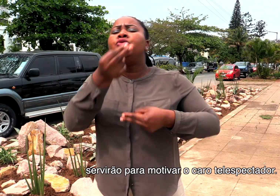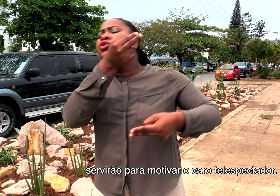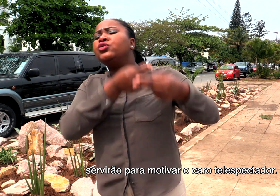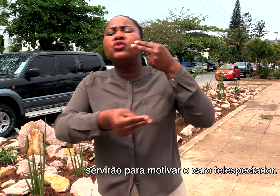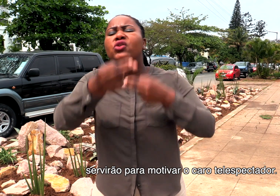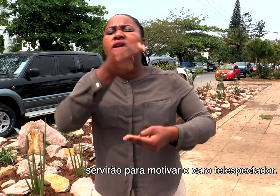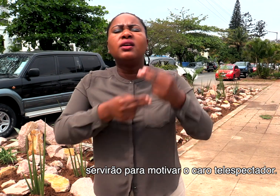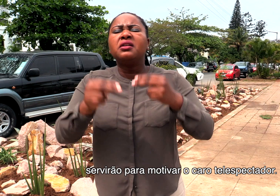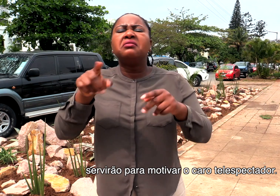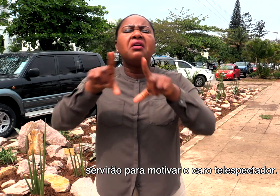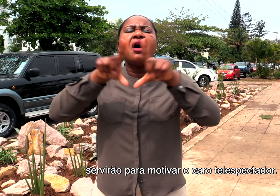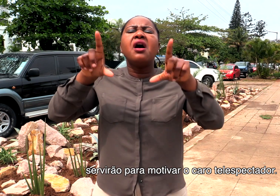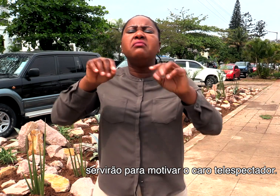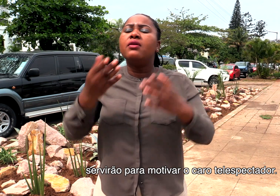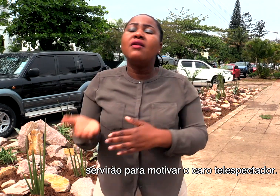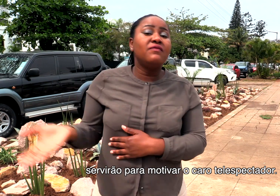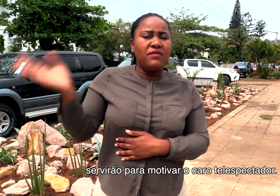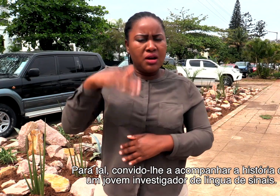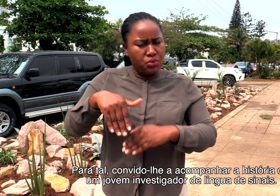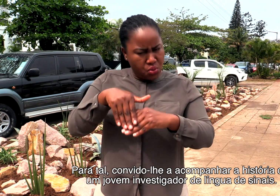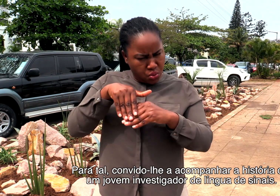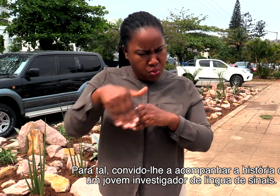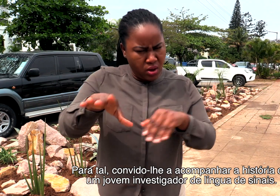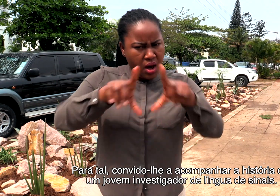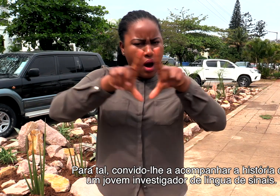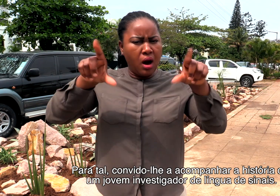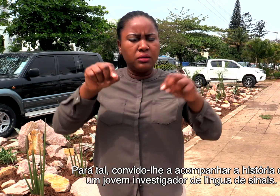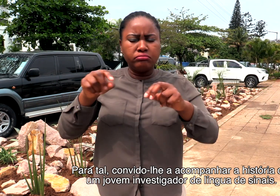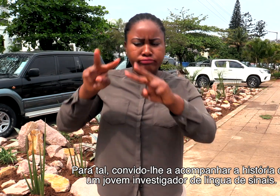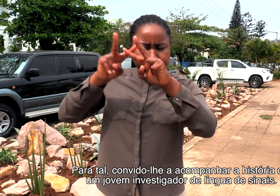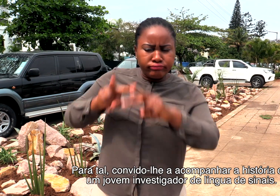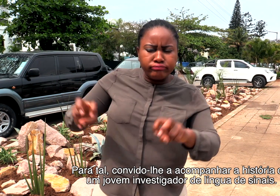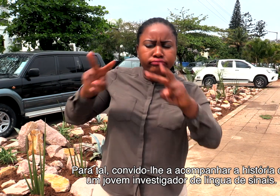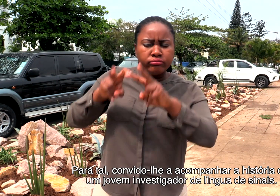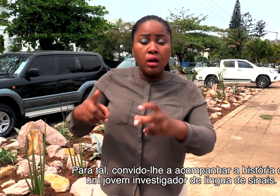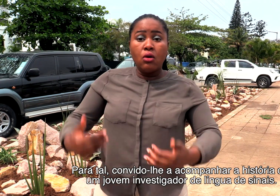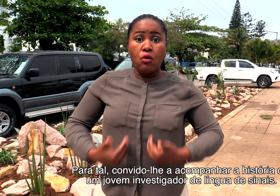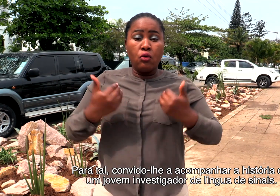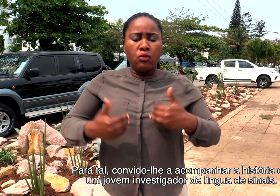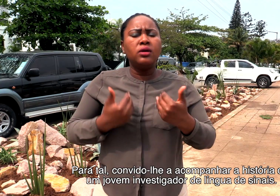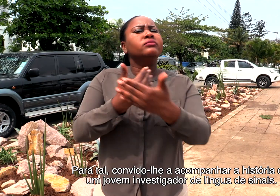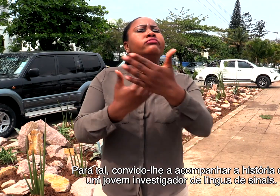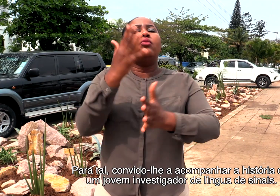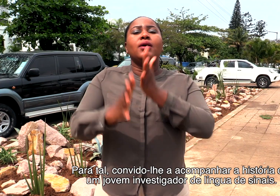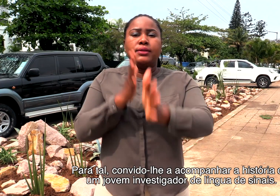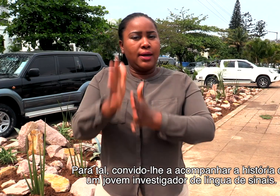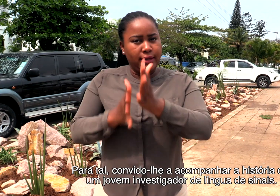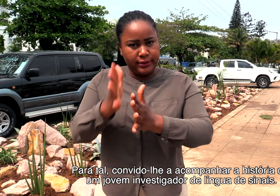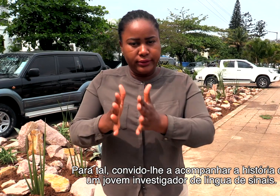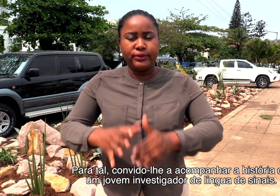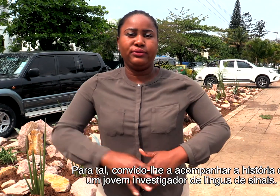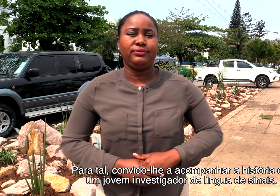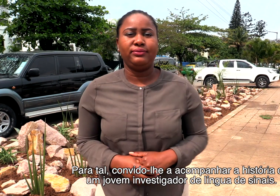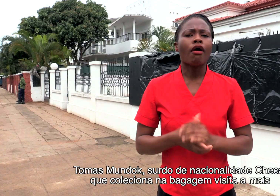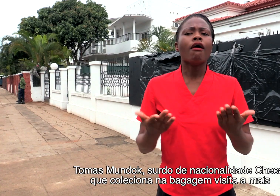certeza servirão para motivar o caro telespectador. Para tal, convido-lhe a acompanhar a história de um jovem investigador de